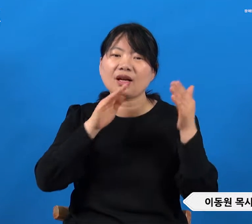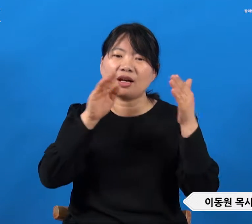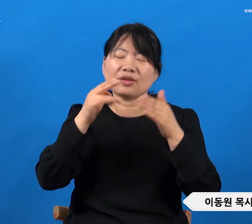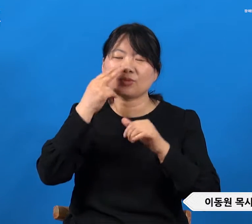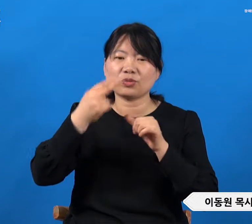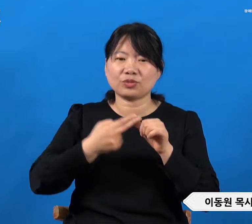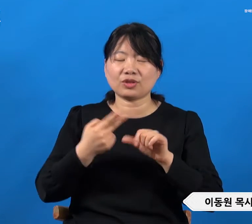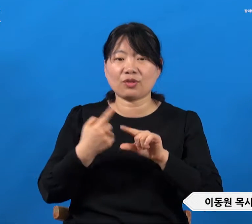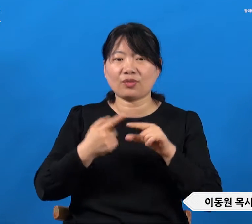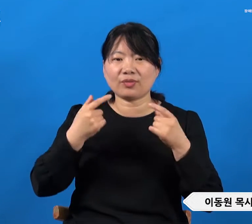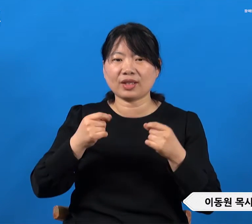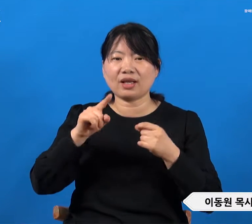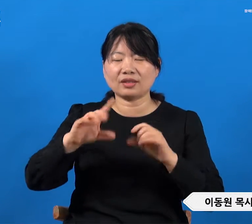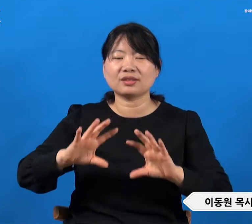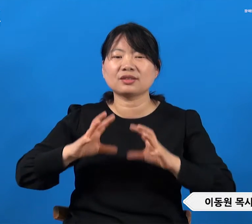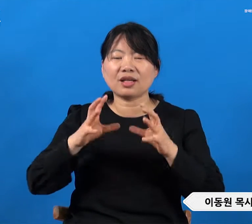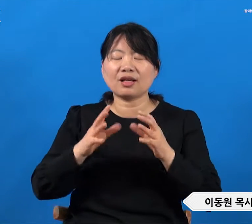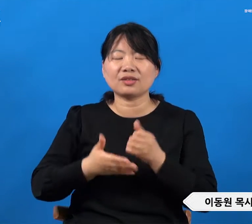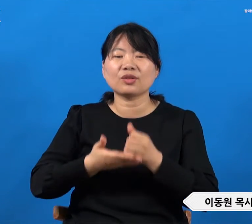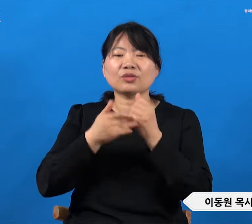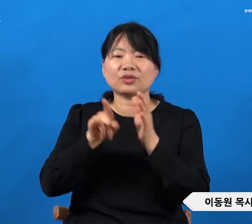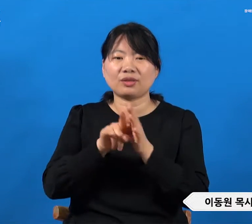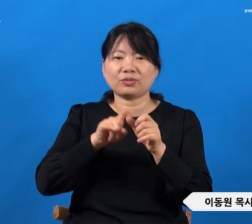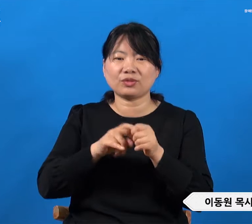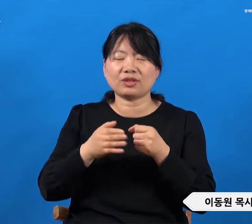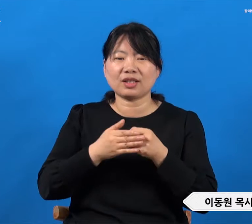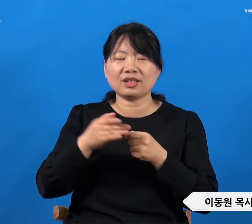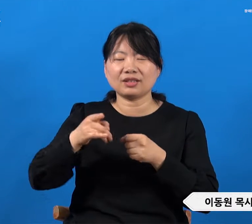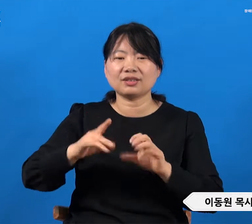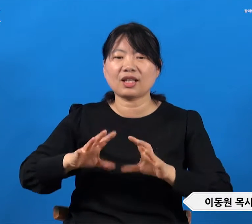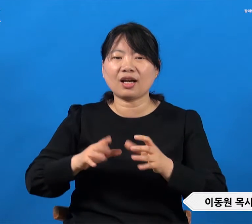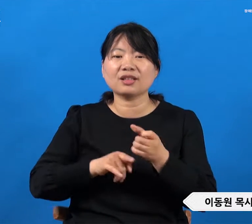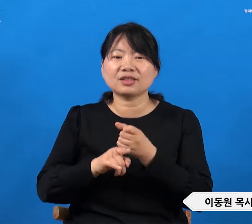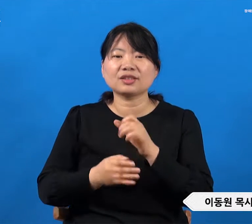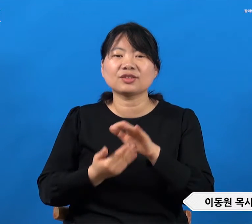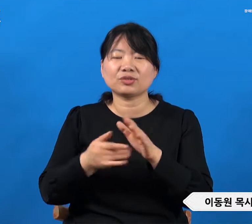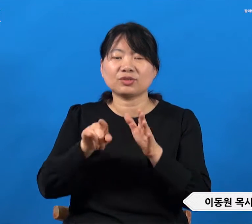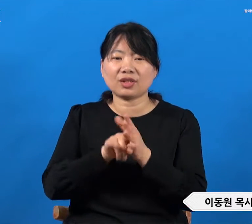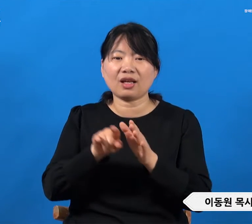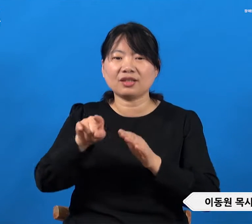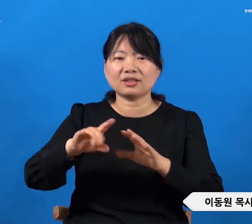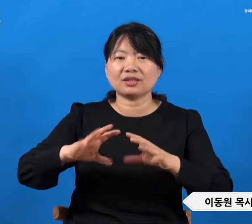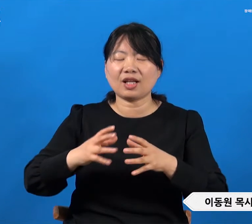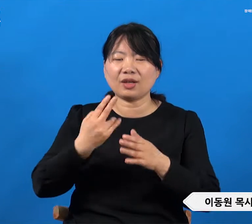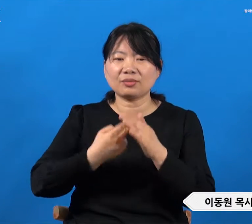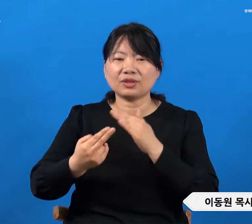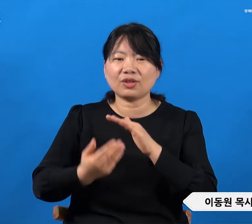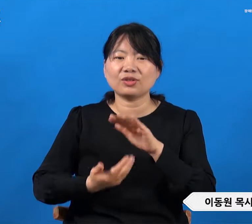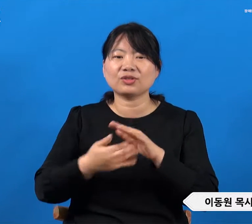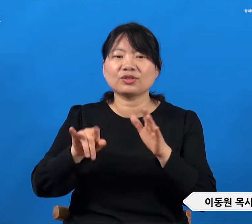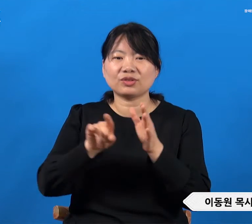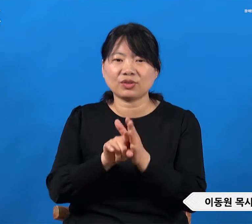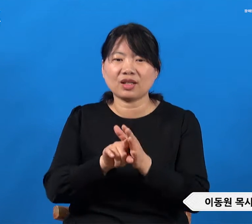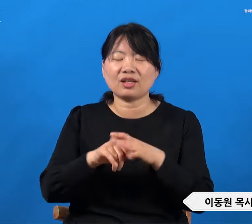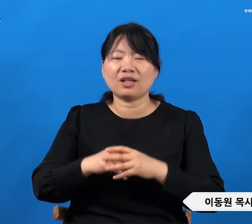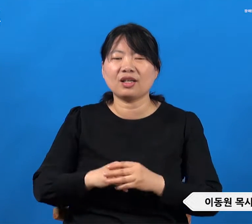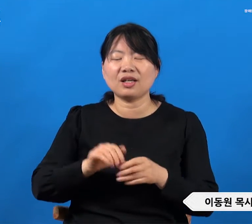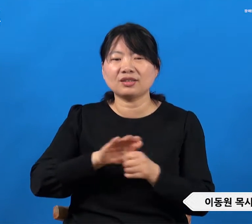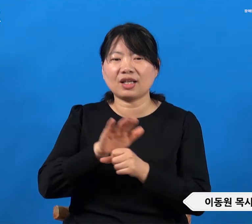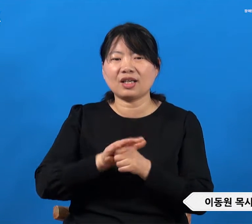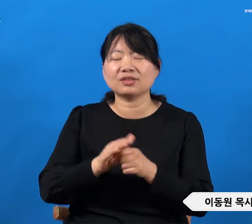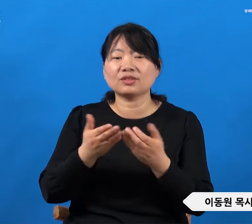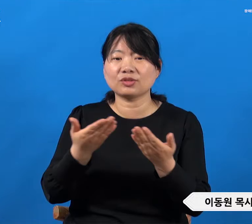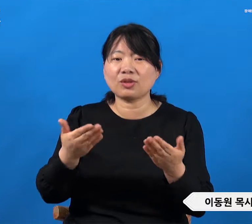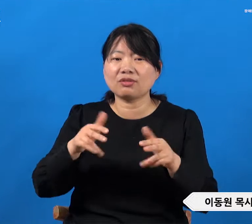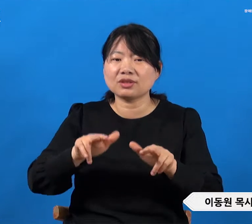향한 도전이 아니겠습니까? 그 나라를 섬기기 위해, 그 나라의 뜻을 이루기 위해, 그 나라의 비전을 이루기 위해서